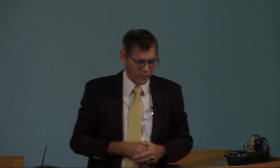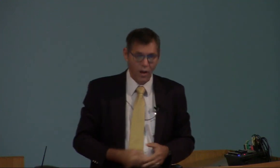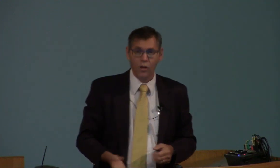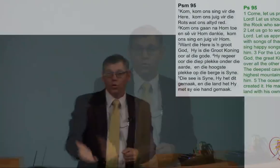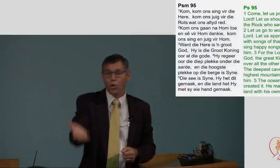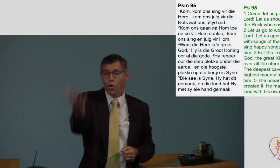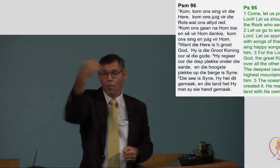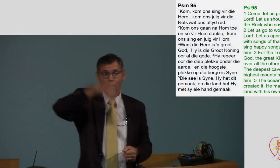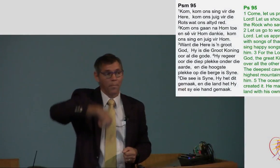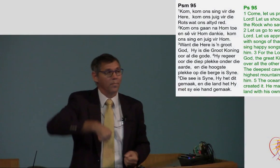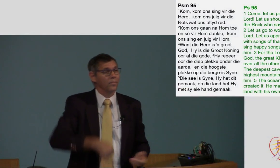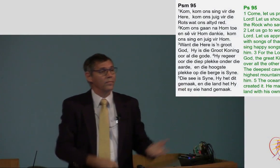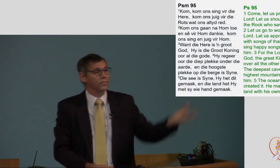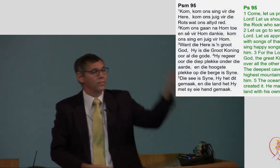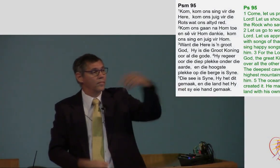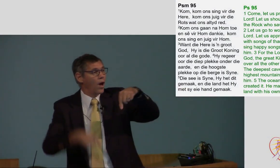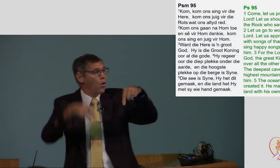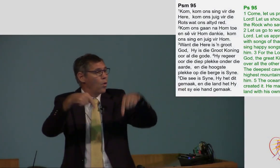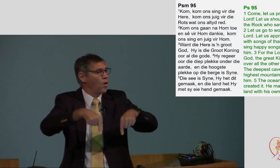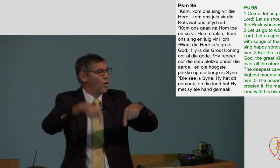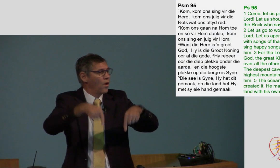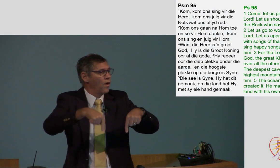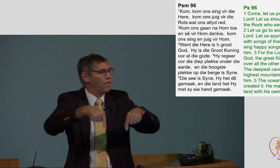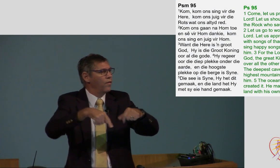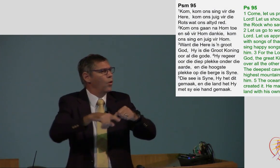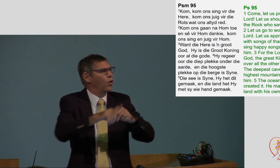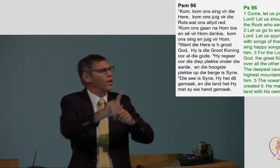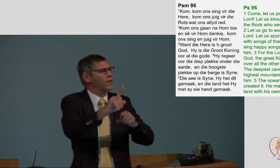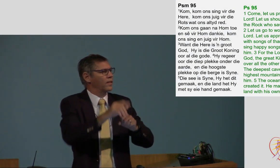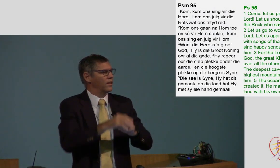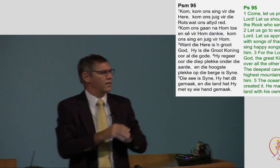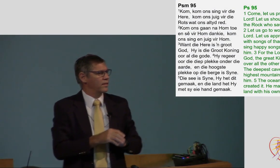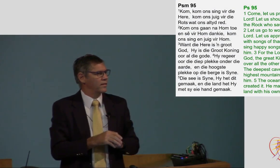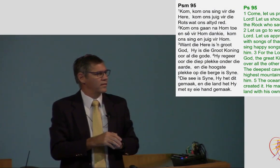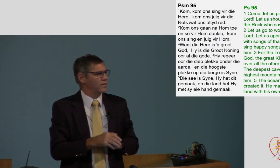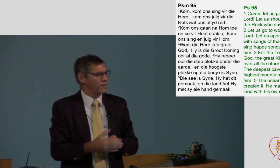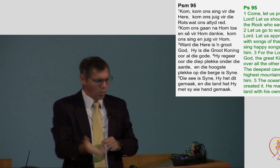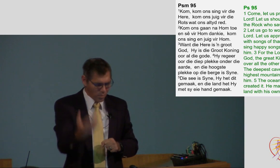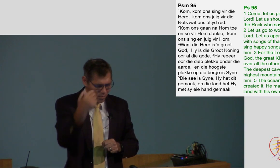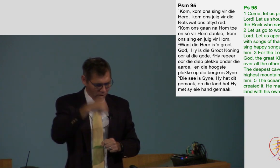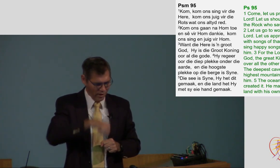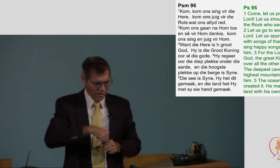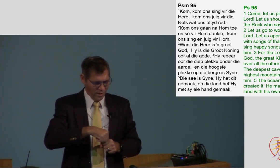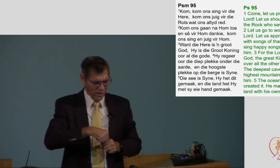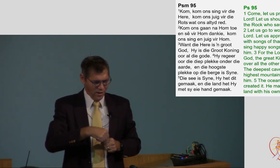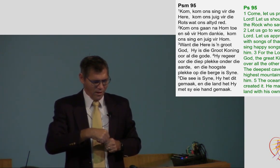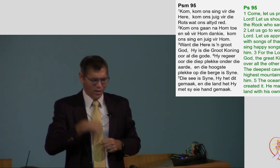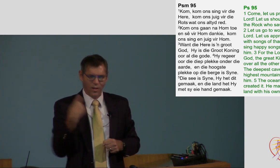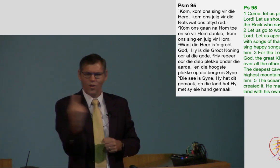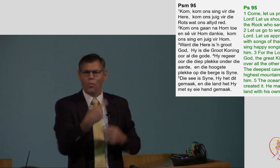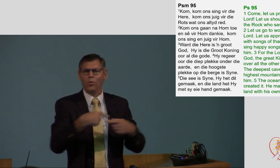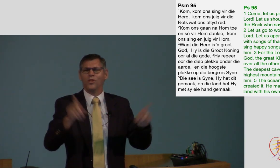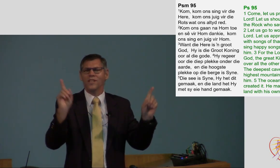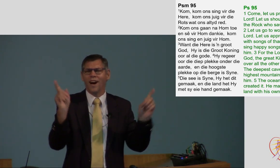So kom, nou, vanoggend, kom ons sing